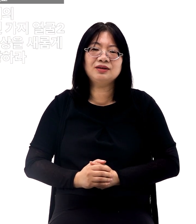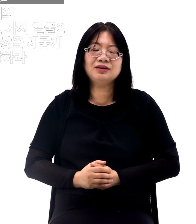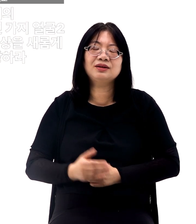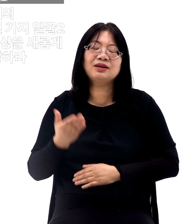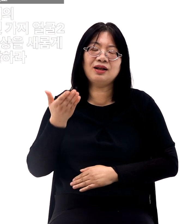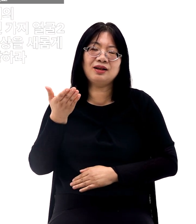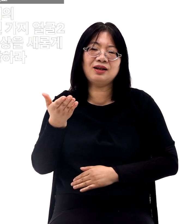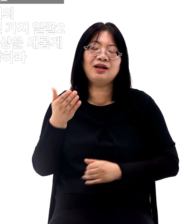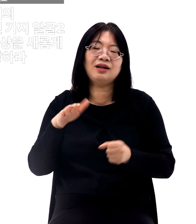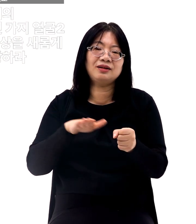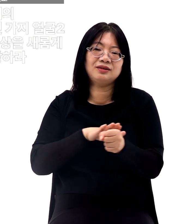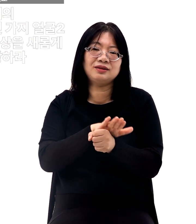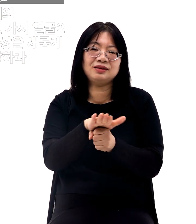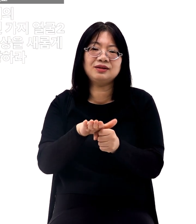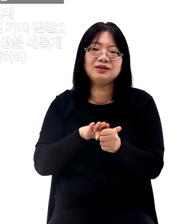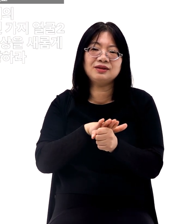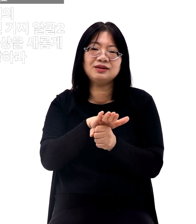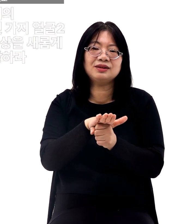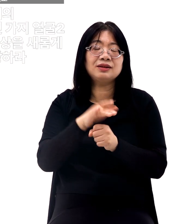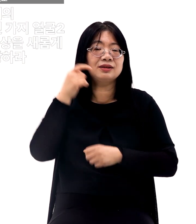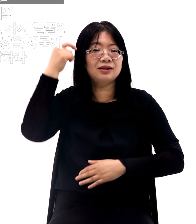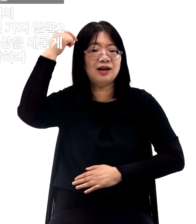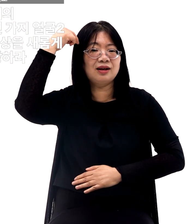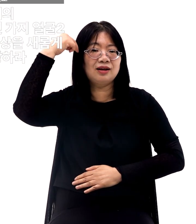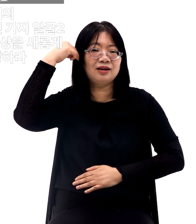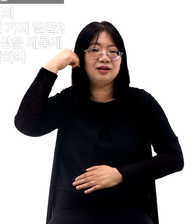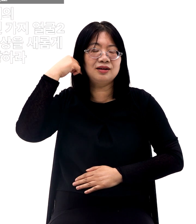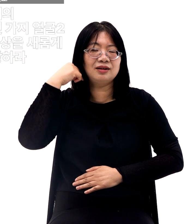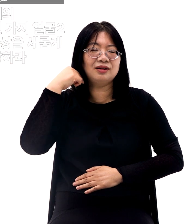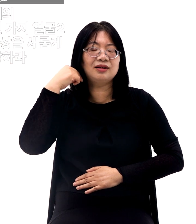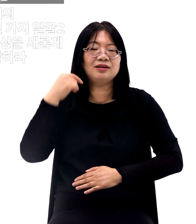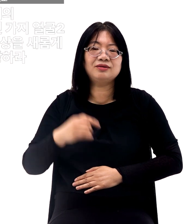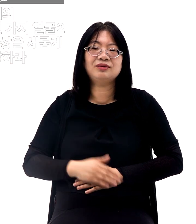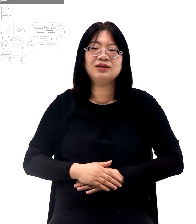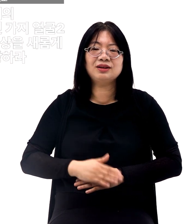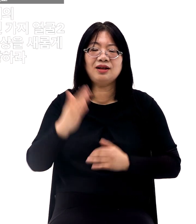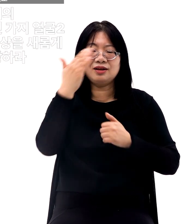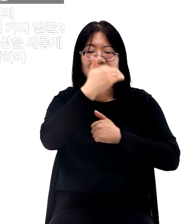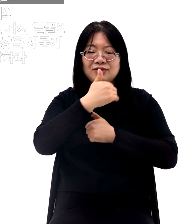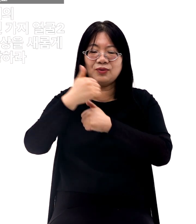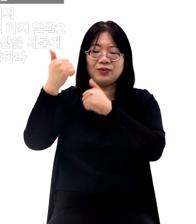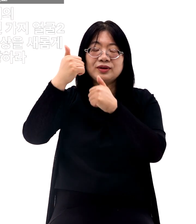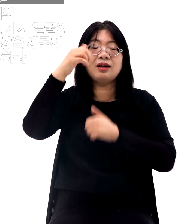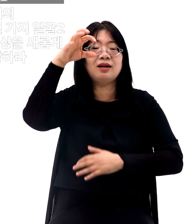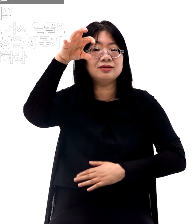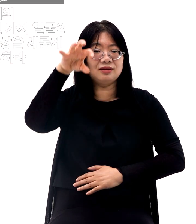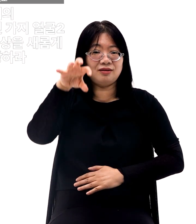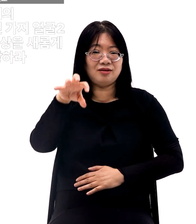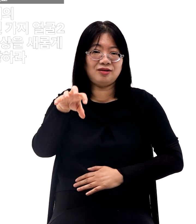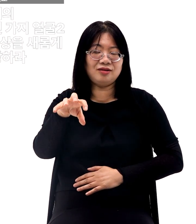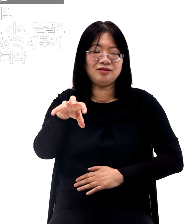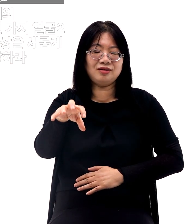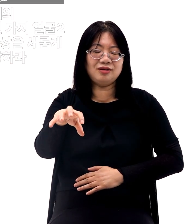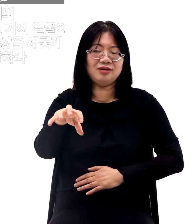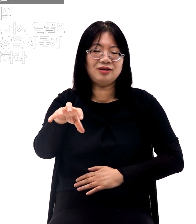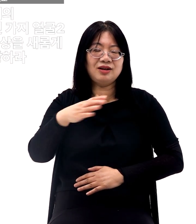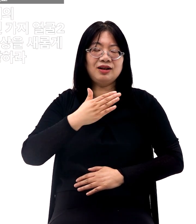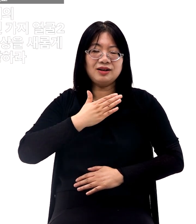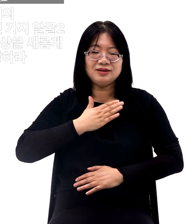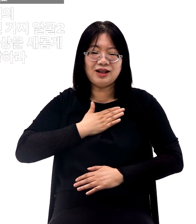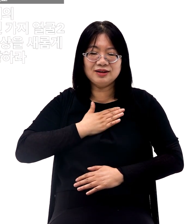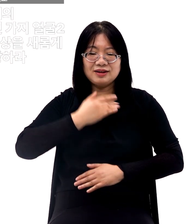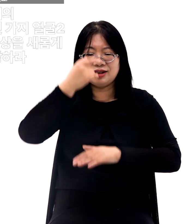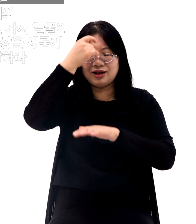평안함 그 사랑을 느끼네. 부르신 곳에서